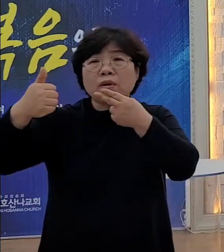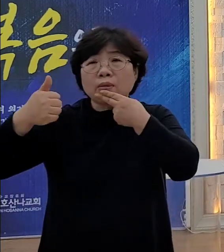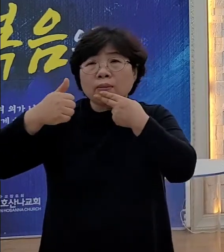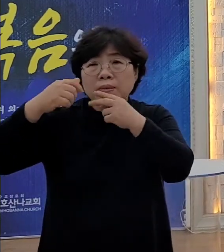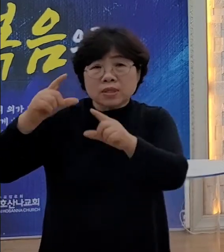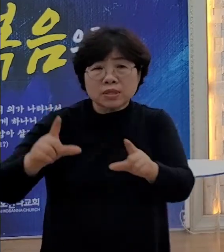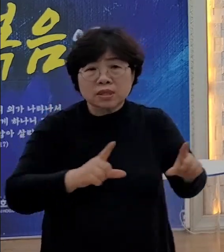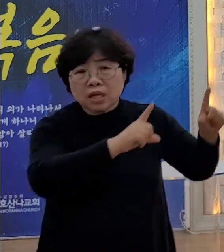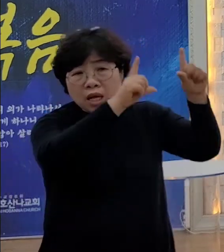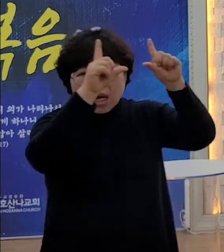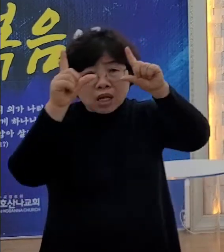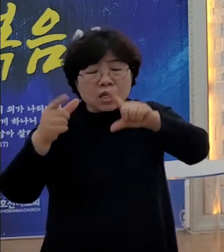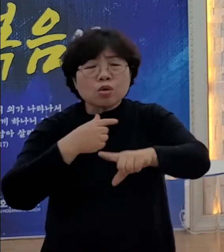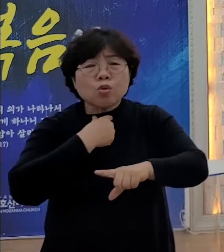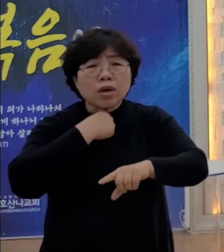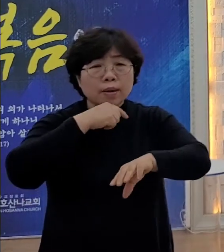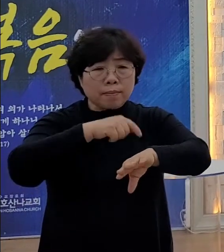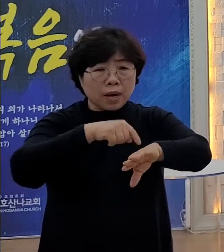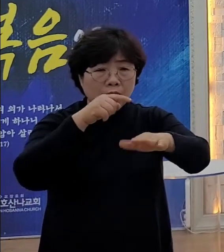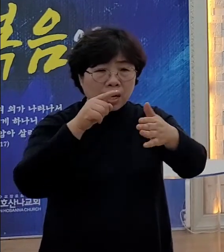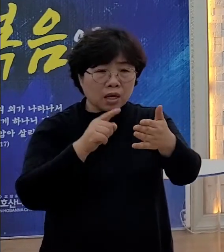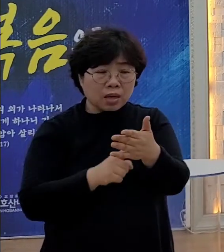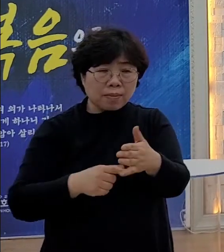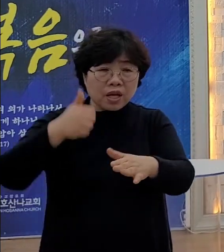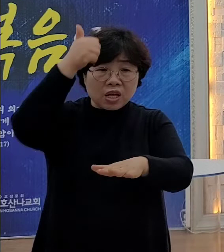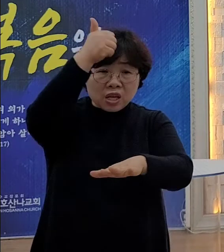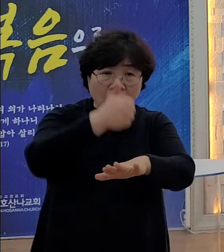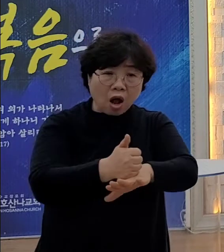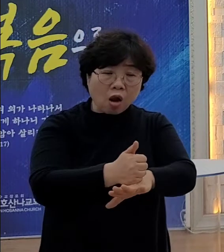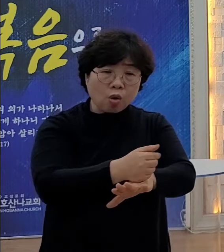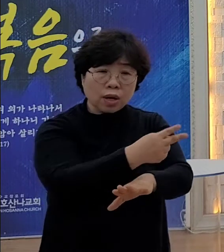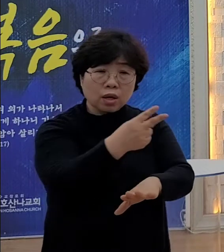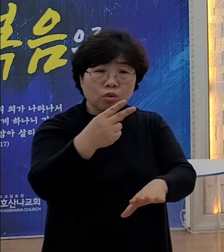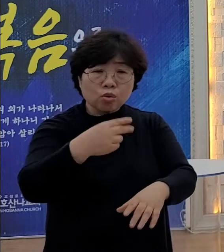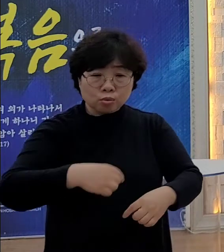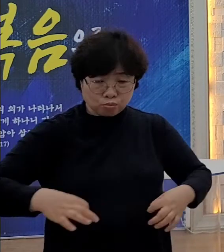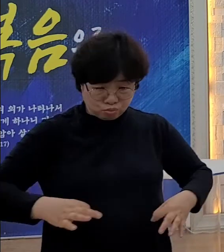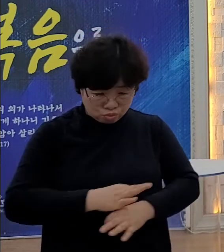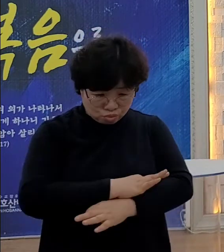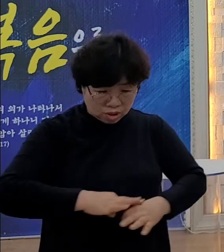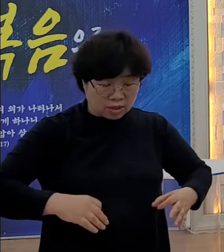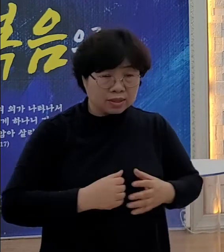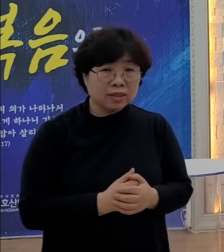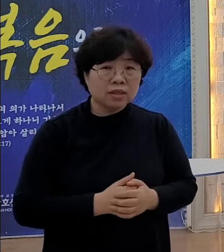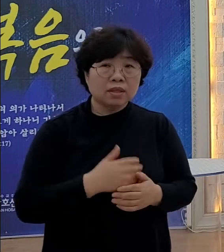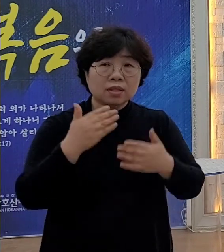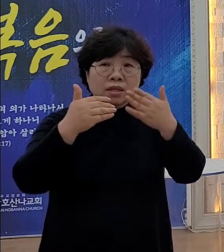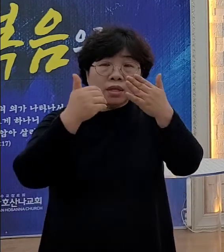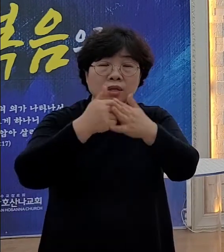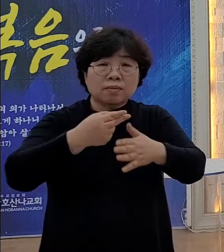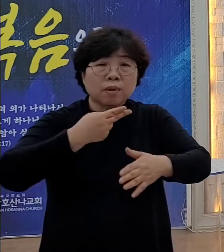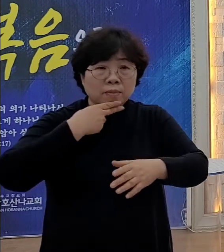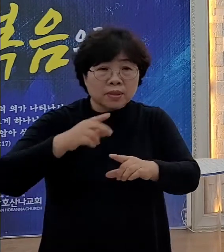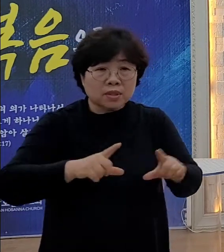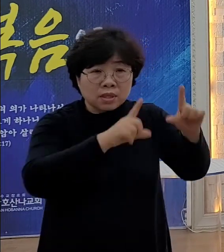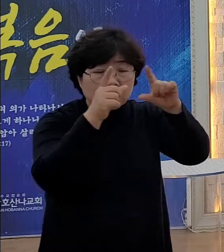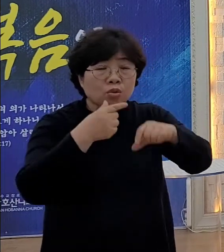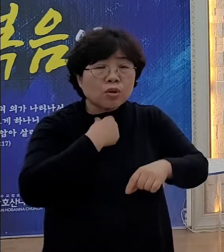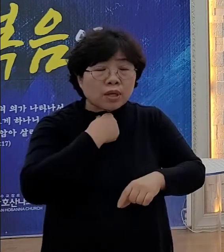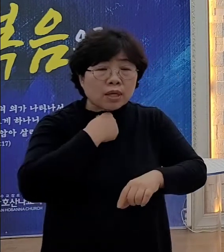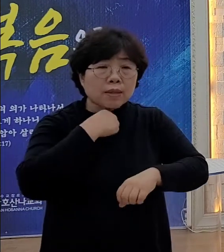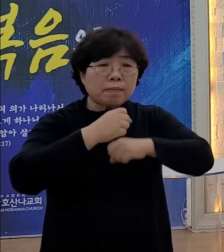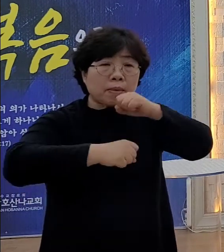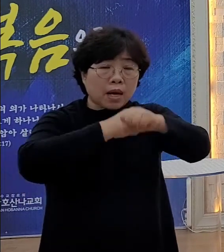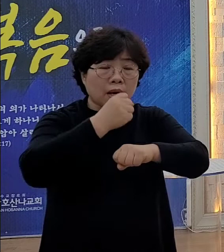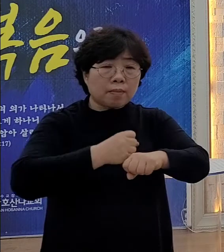불의입니다. 이해되셨죠? 내 마음대로 하나님 떠나서 내 마음대로 살고자 하는 그 결과가 다 불이다.